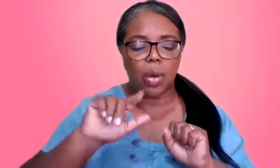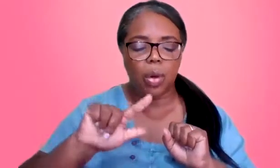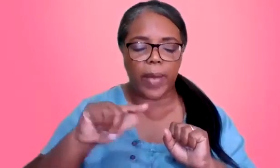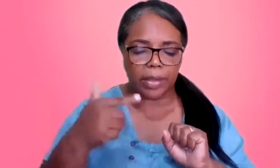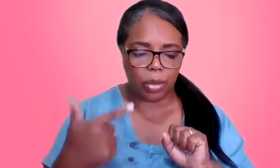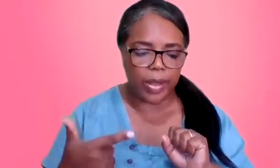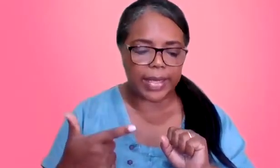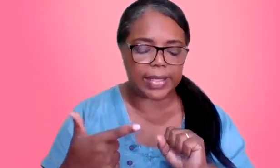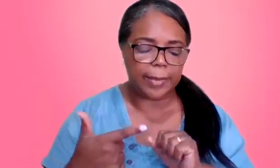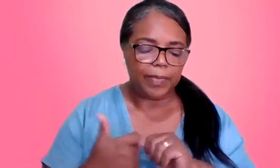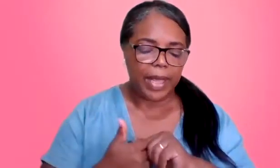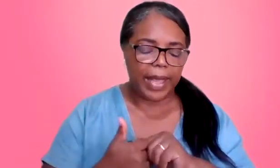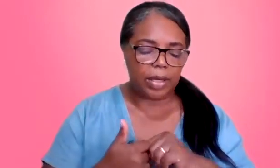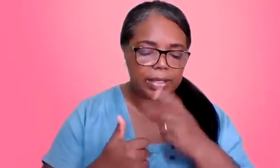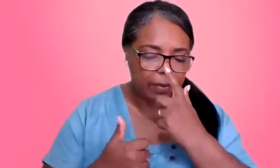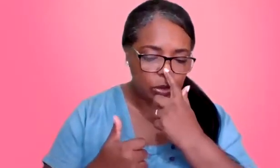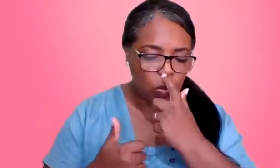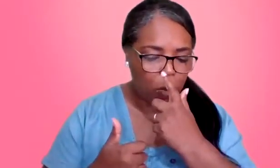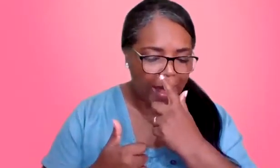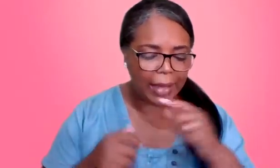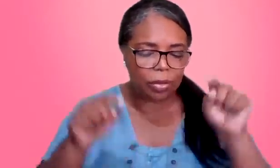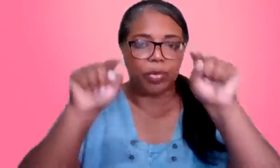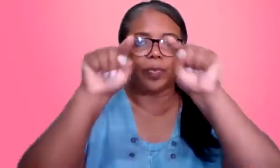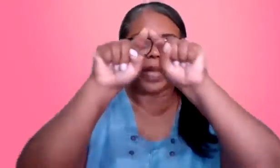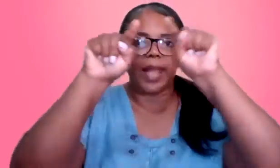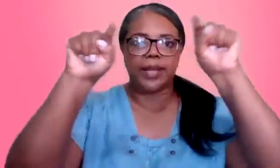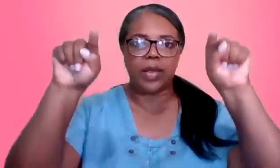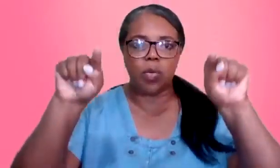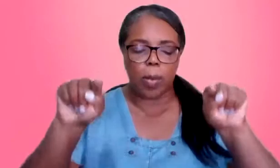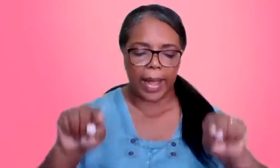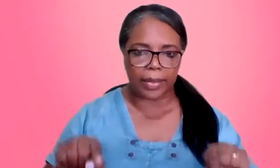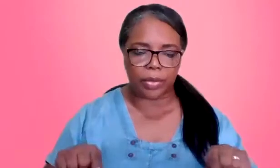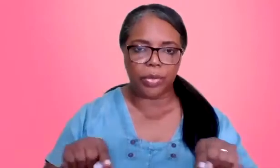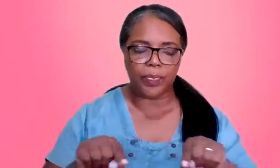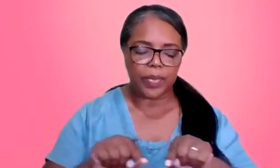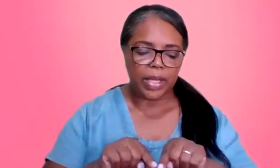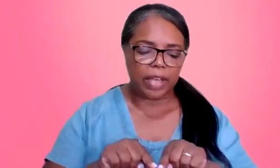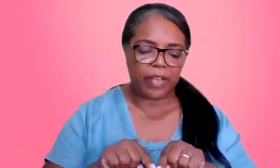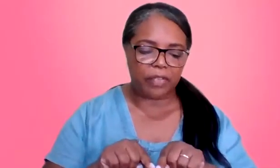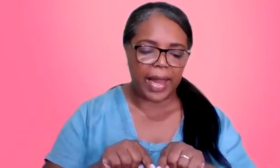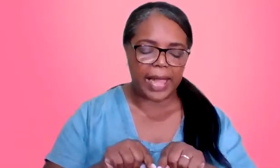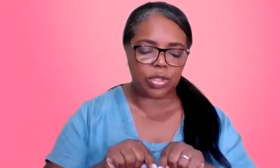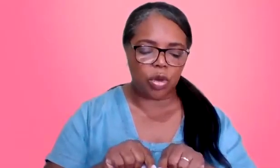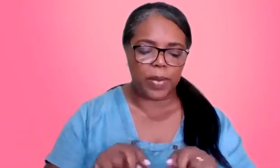ou L2, nós temos um quadro, né? Tem um quadro que vai falar sobre